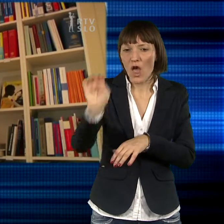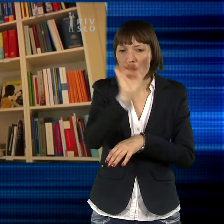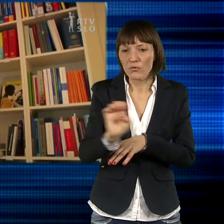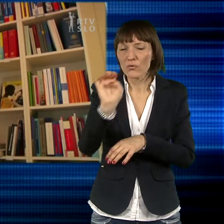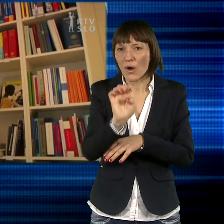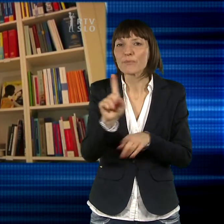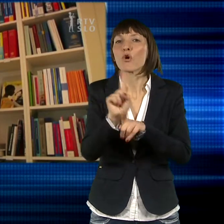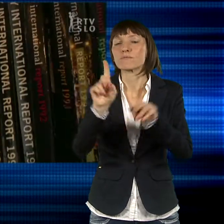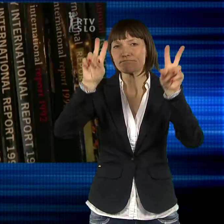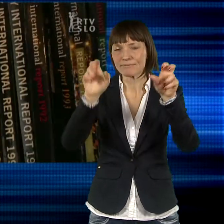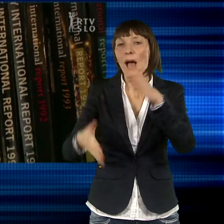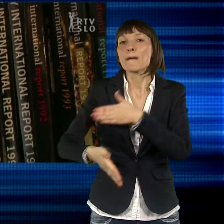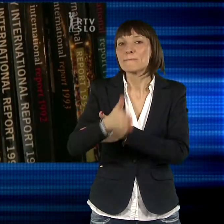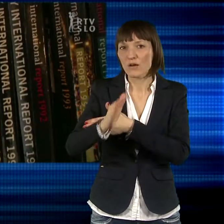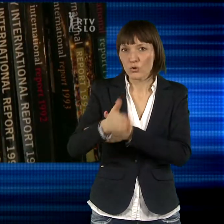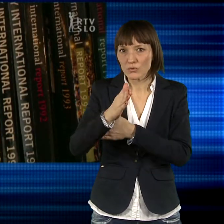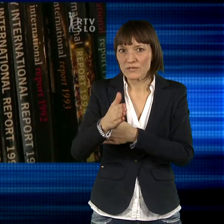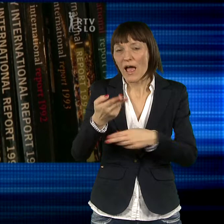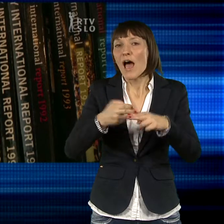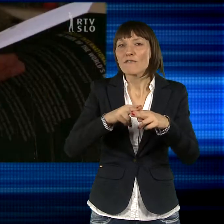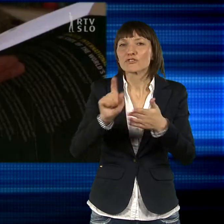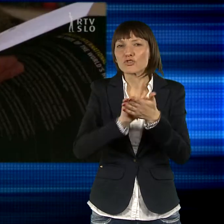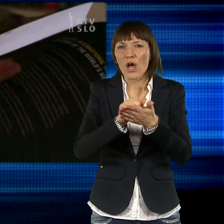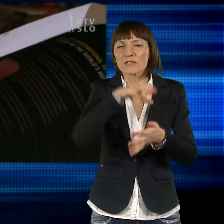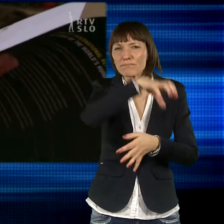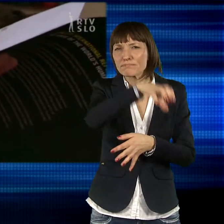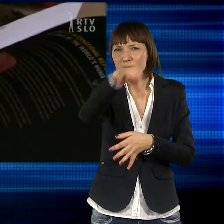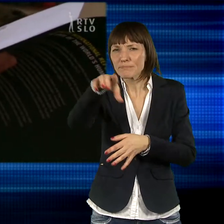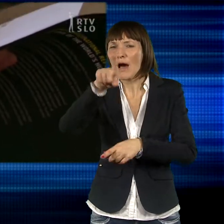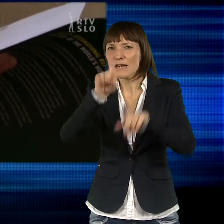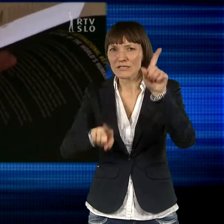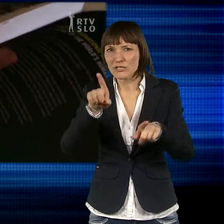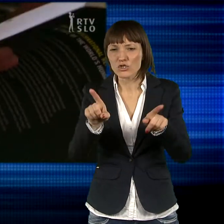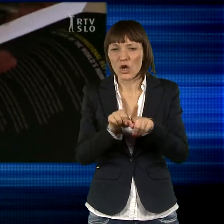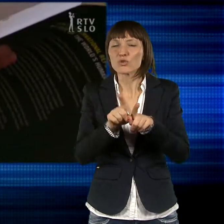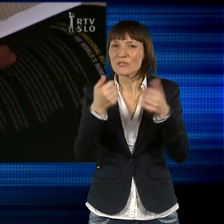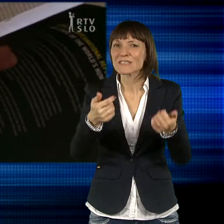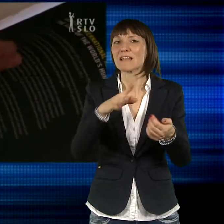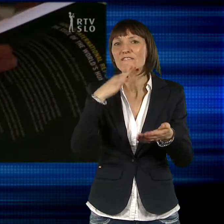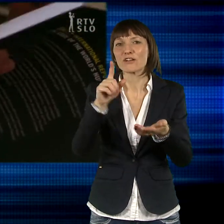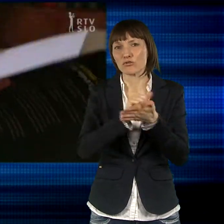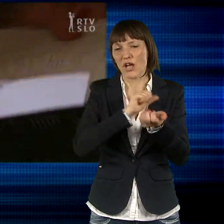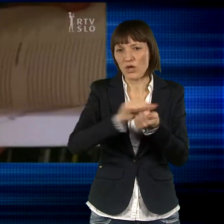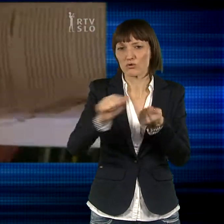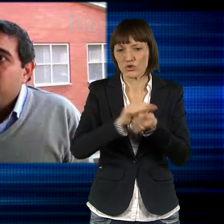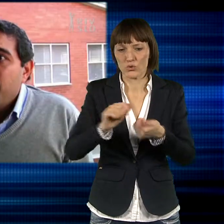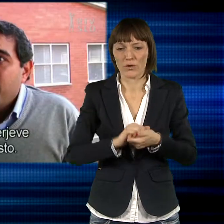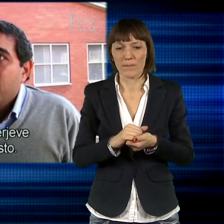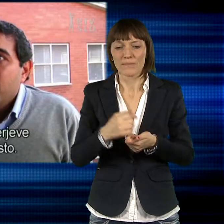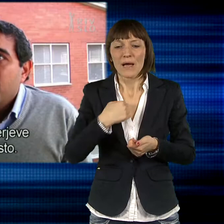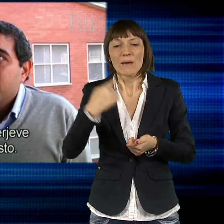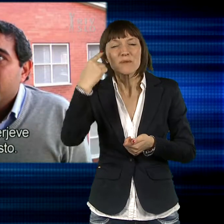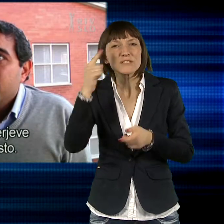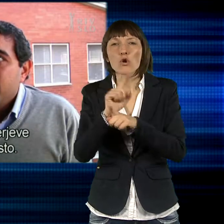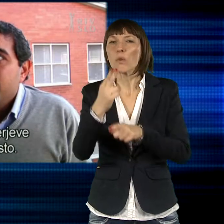v Evropo, tako rekoč večni begunci, večji del tega časa prezirani in še ne tako dolgo tega tudi načrtno uničevani. We were